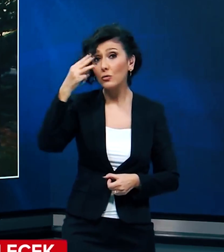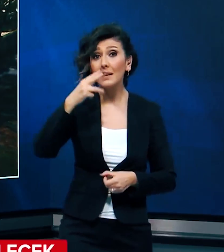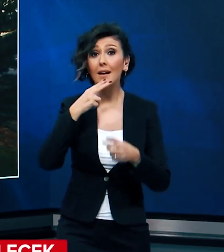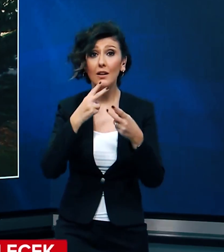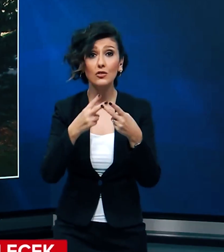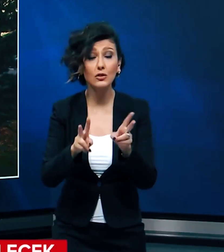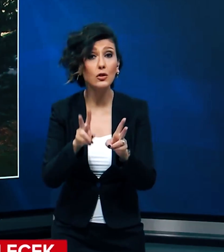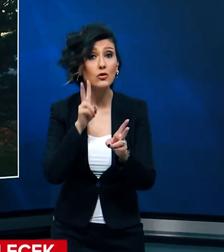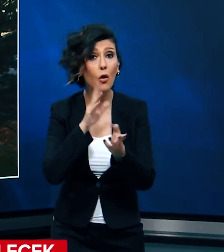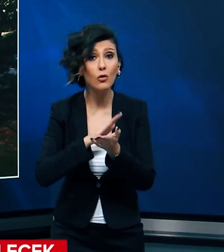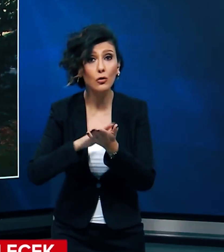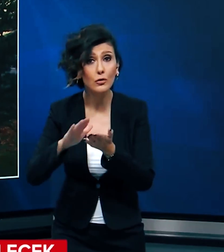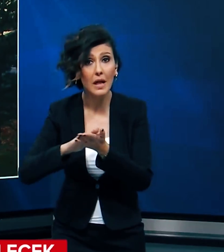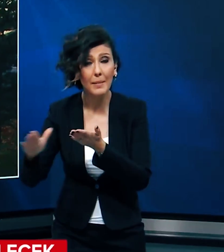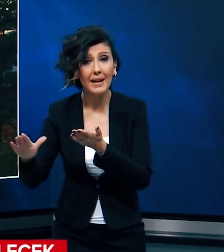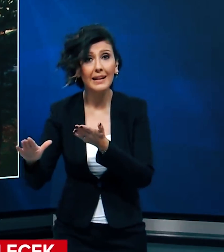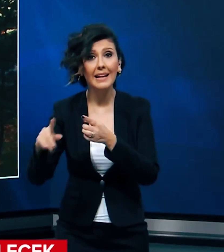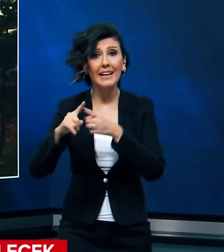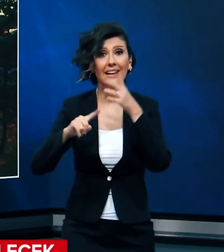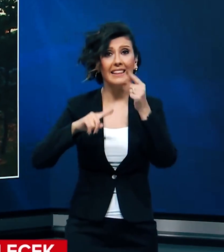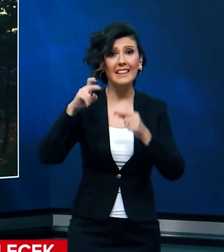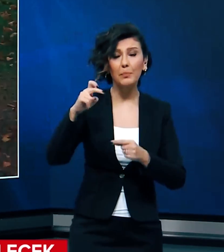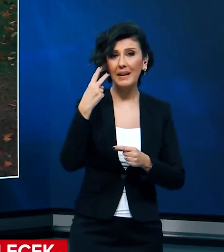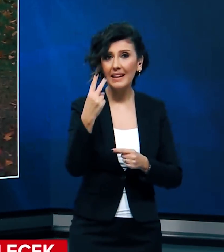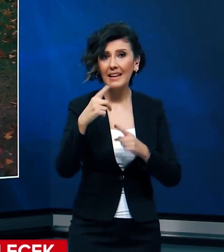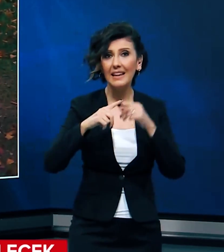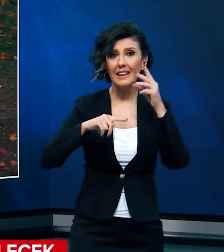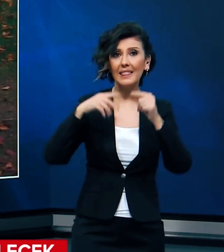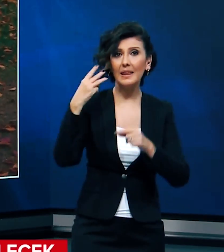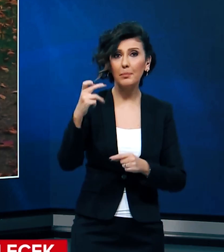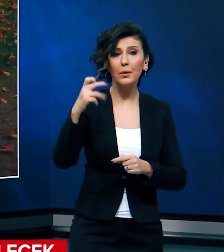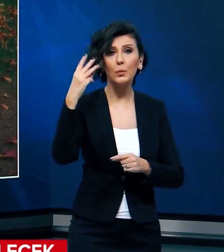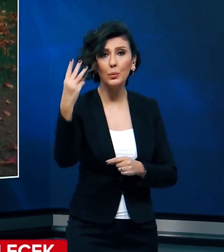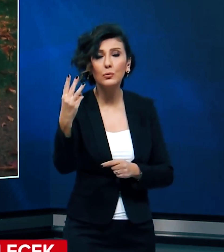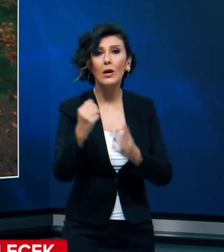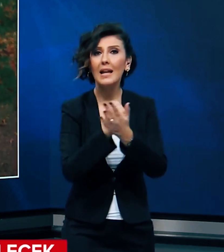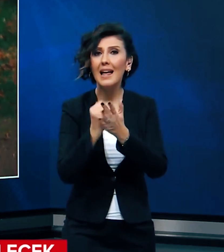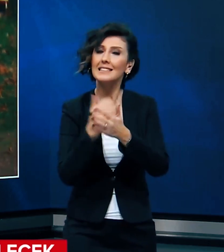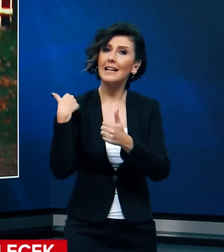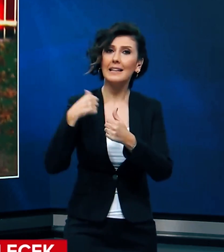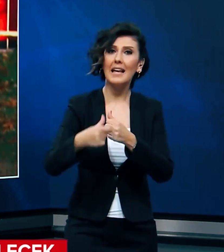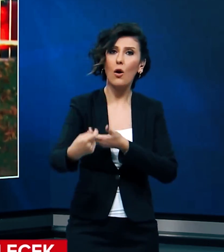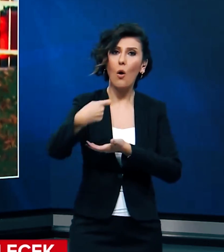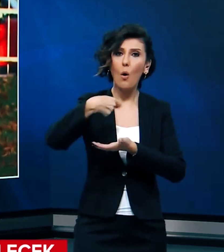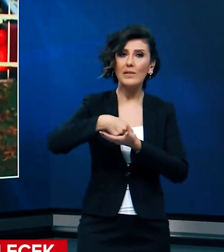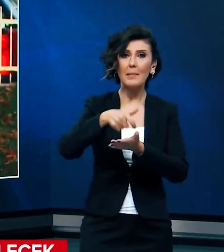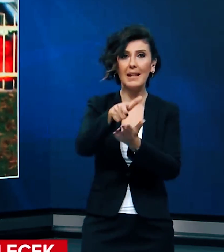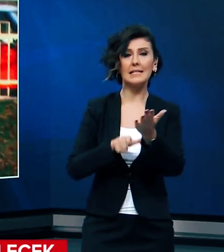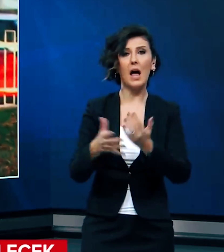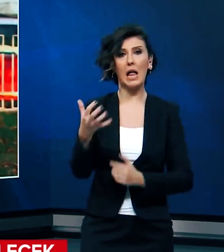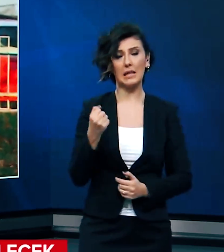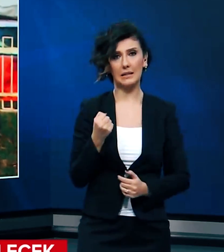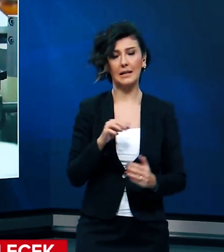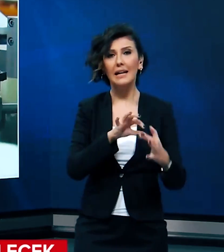Cumhurbaşkanı Erdoğan'ın açıkladığı son düzenlemeyle tip 2 ve tip 3 ilaçlarının da geri ödeme listesine alındığı